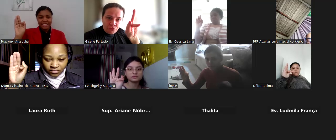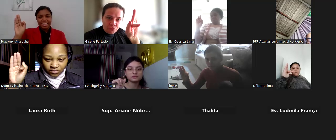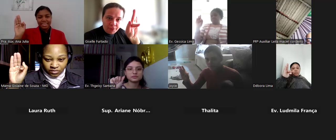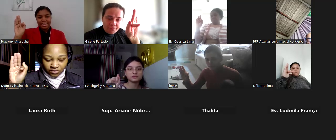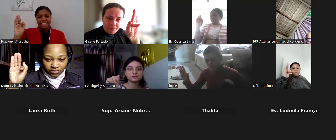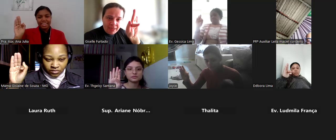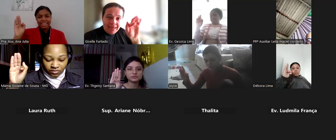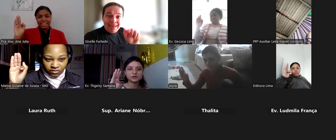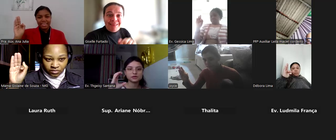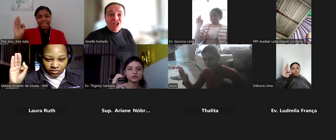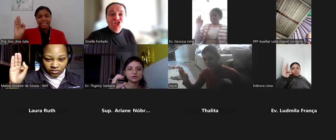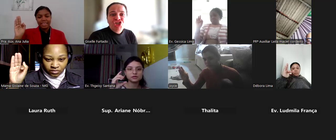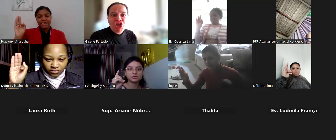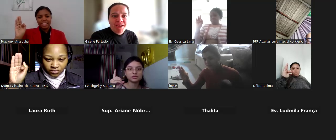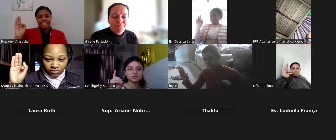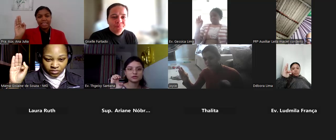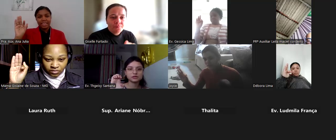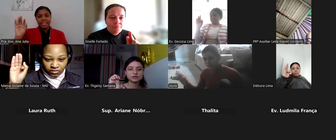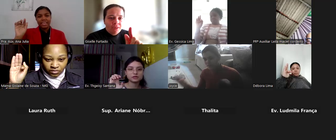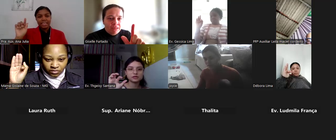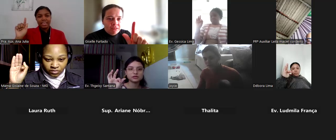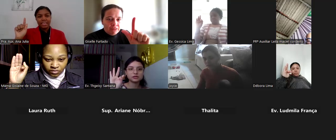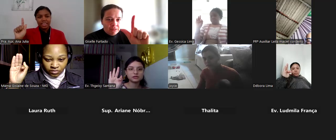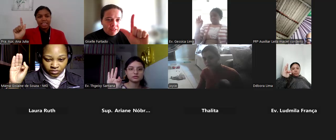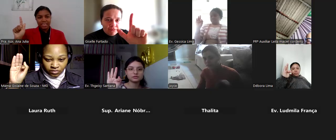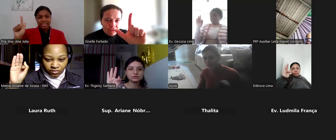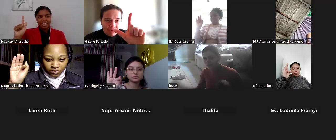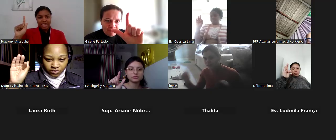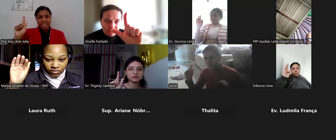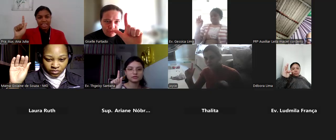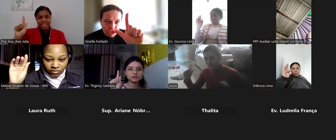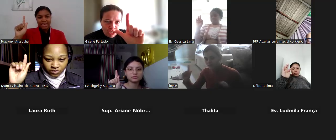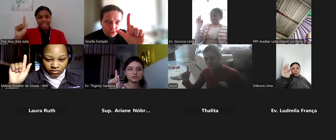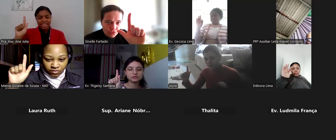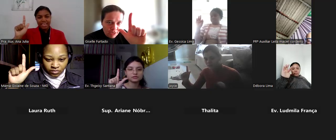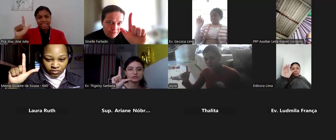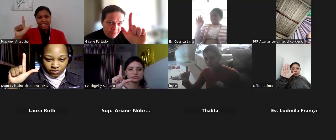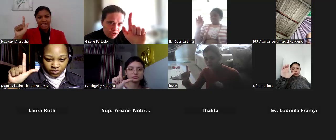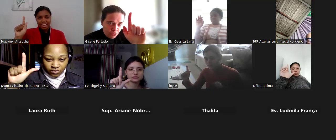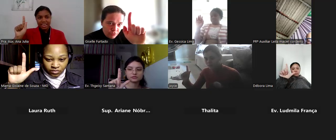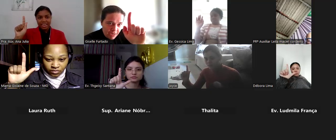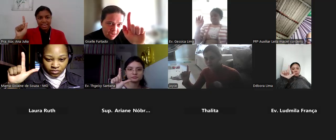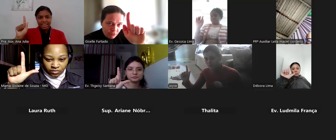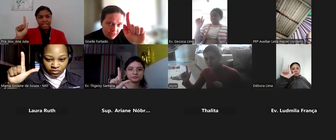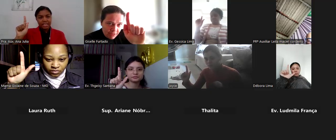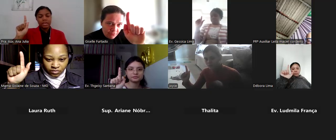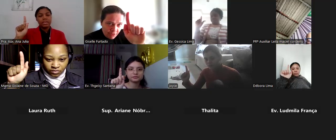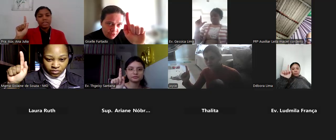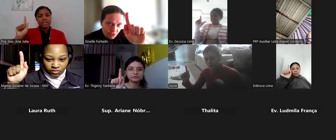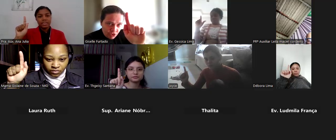fora. Letra G. Você vai levantar o indicador e vai grudar o dedão aqui no